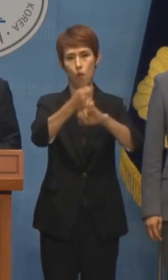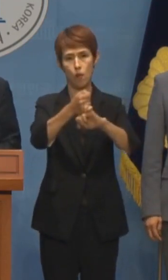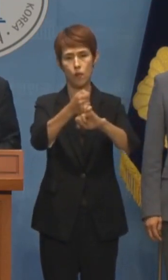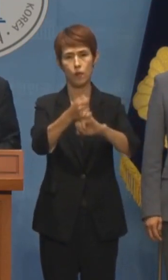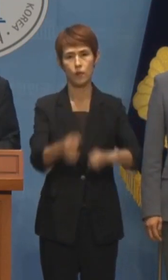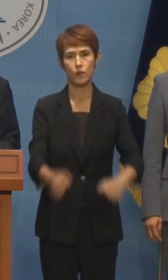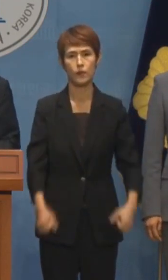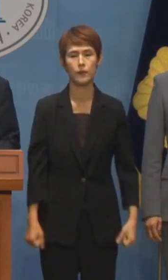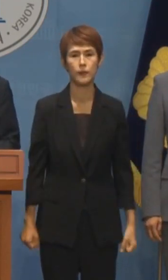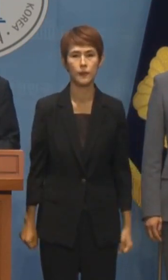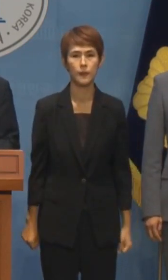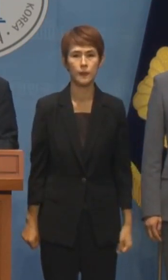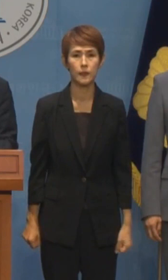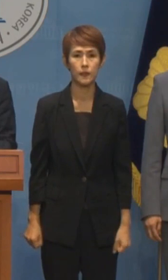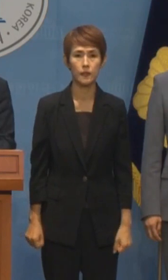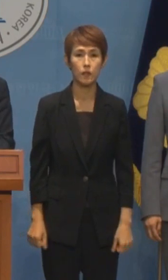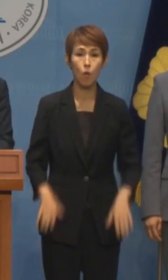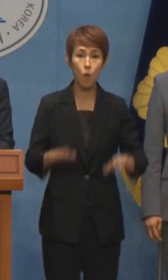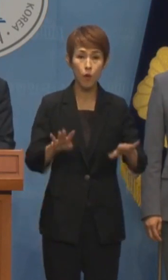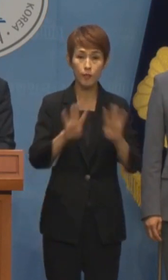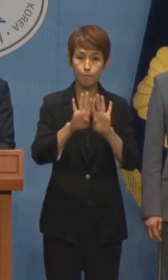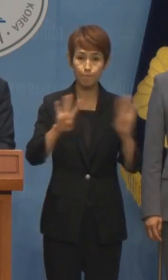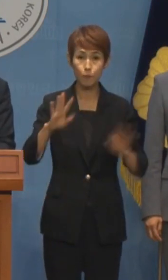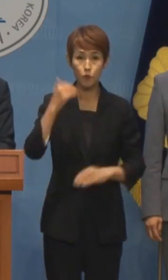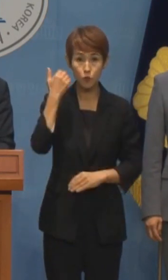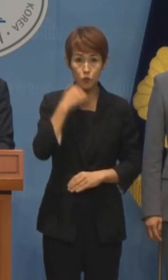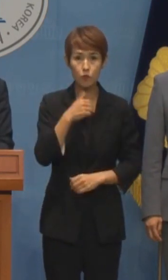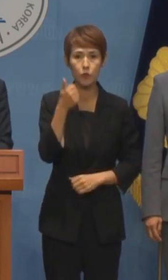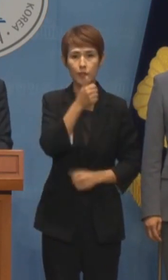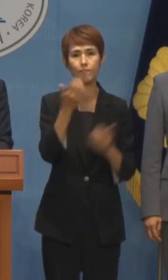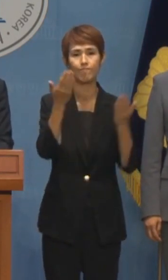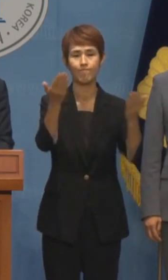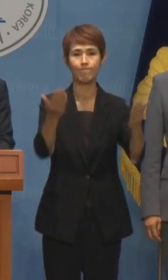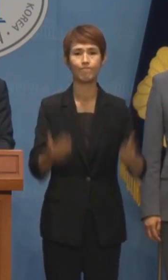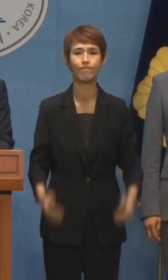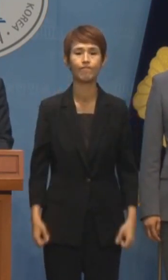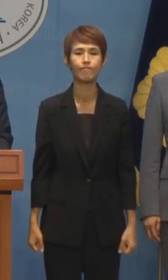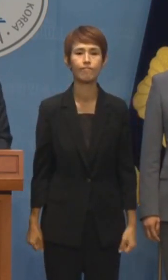약속을 국민께 드리면서 오늘 참석하신 분들 소개해 드리도록 하겠습니다.